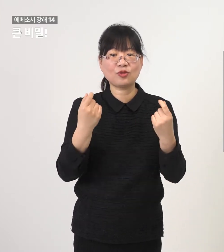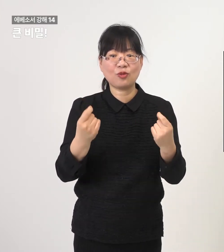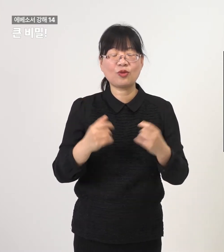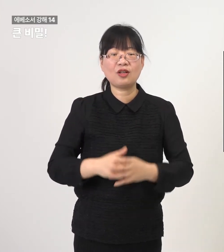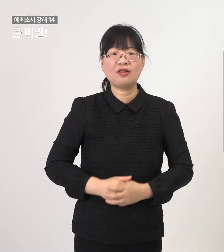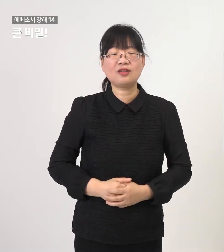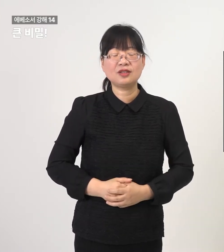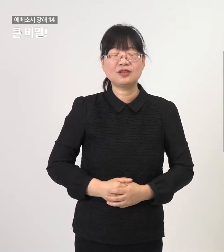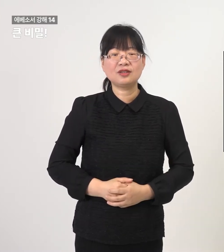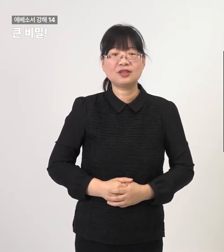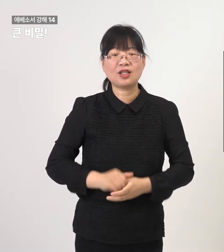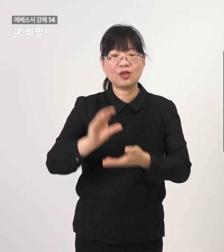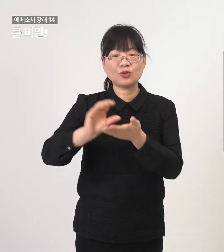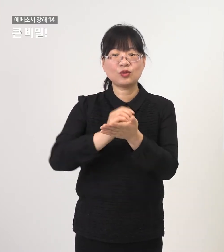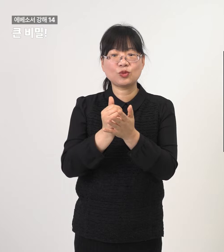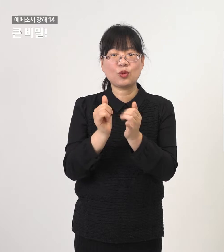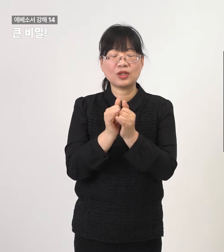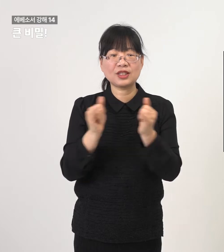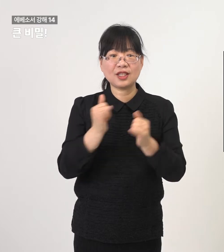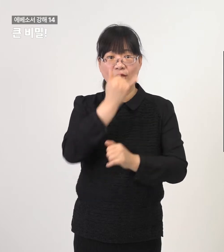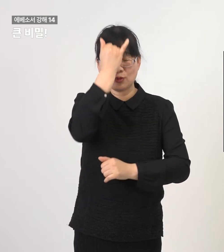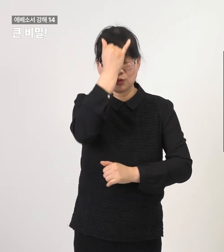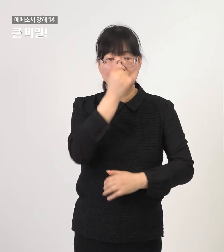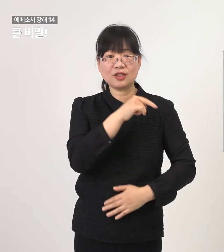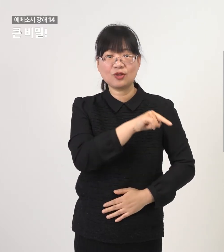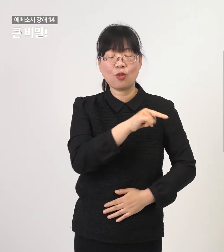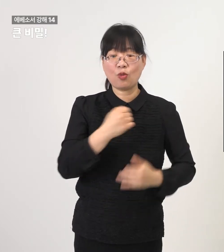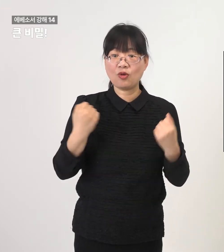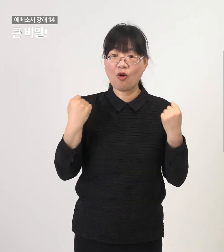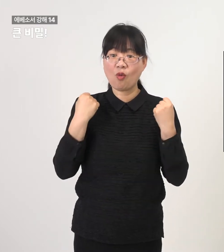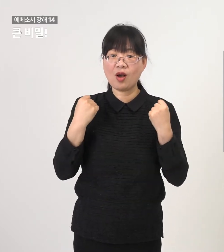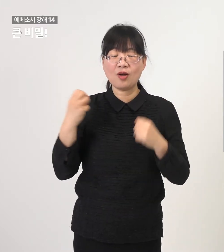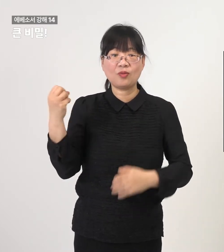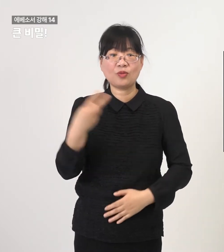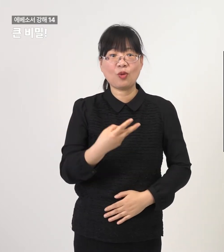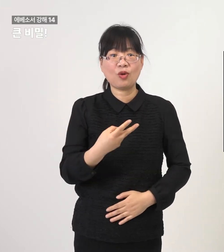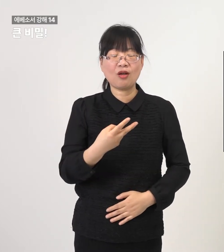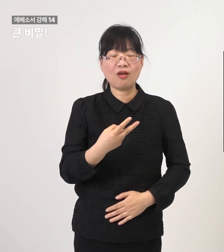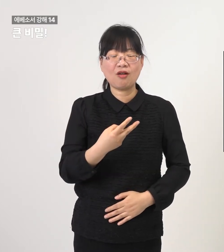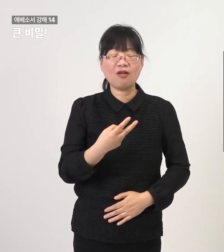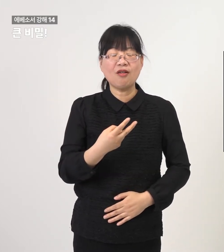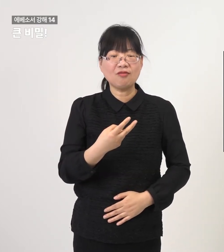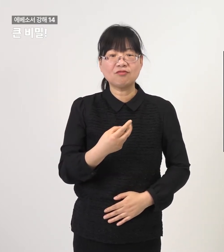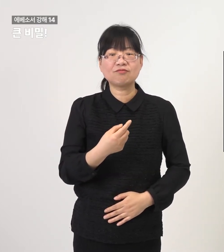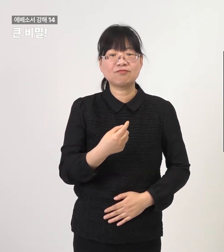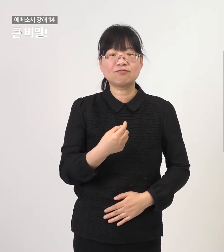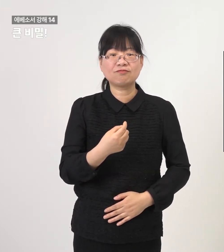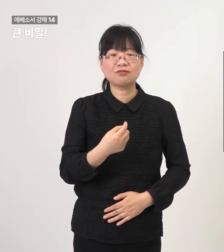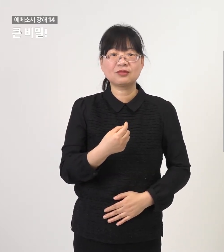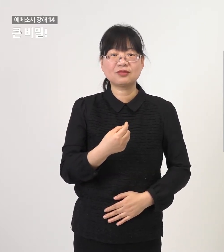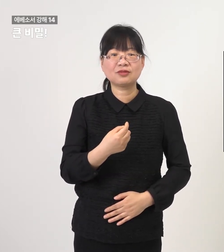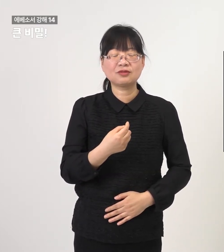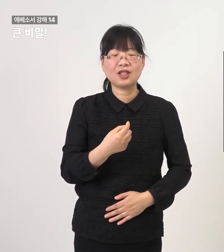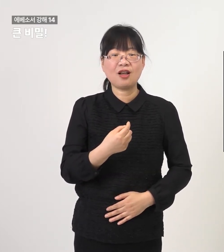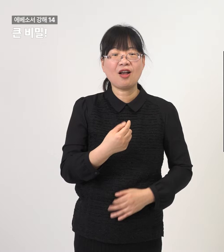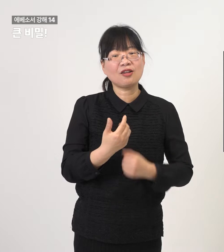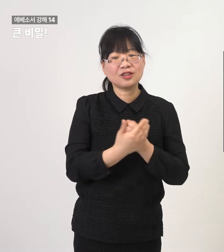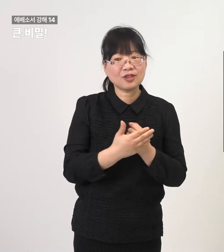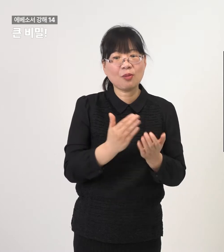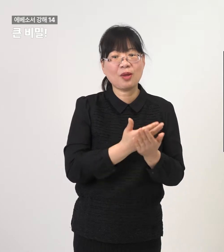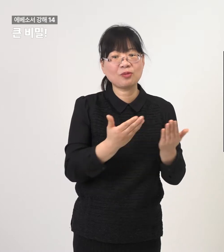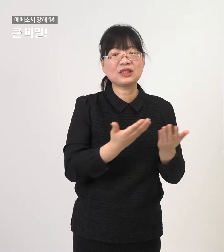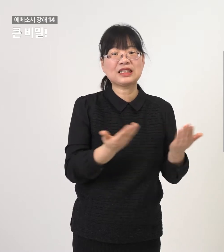어떤 그리스도인들의 윤리나 건강이나 덕의 문제가 아니라고 말씀을 드렸어요.